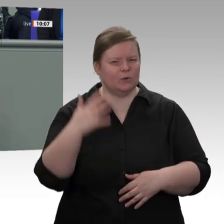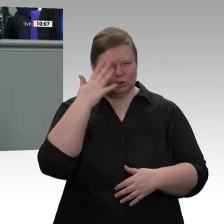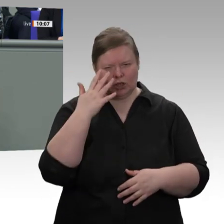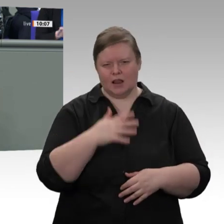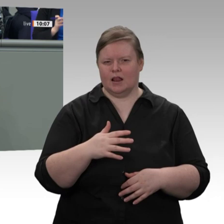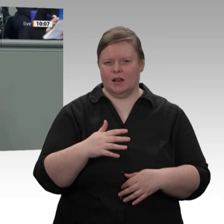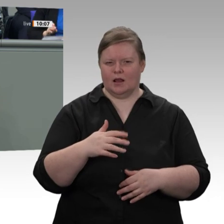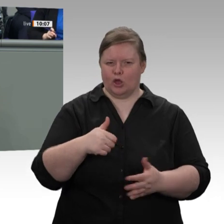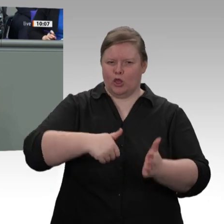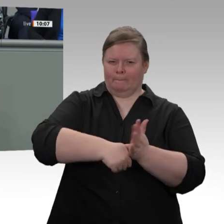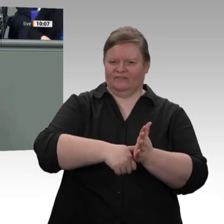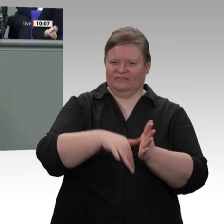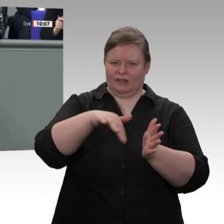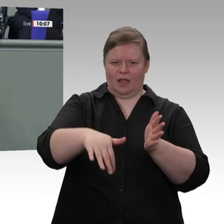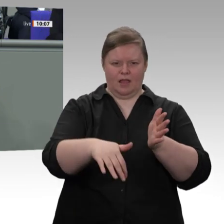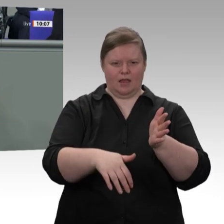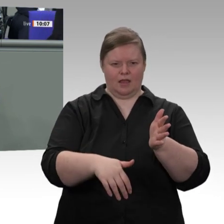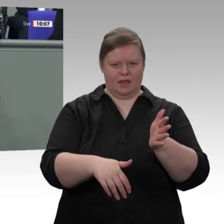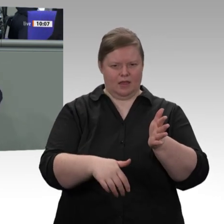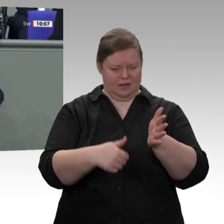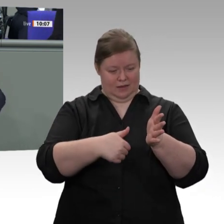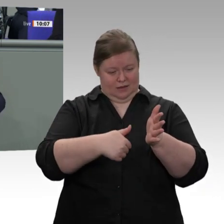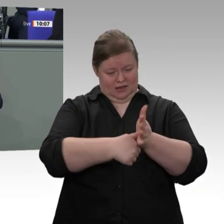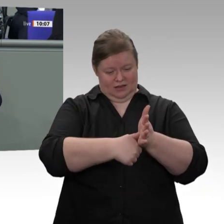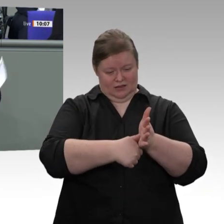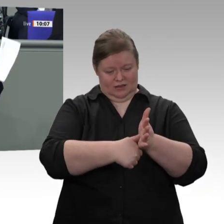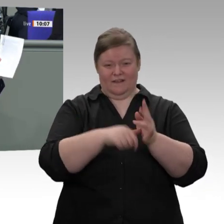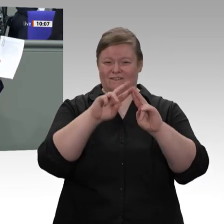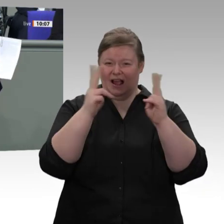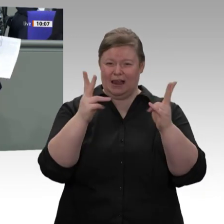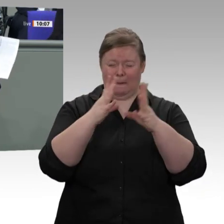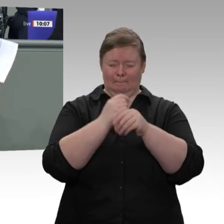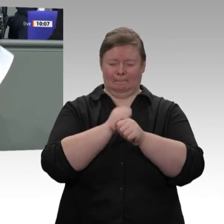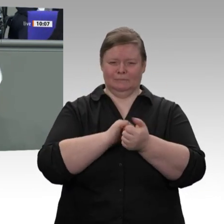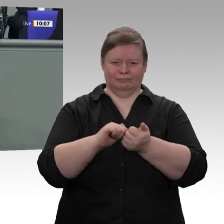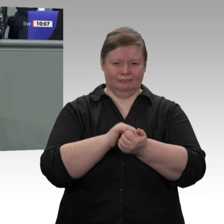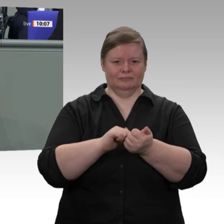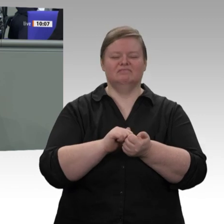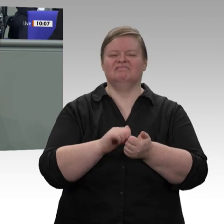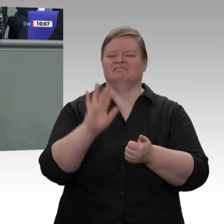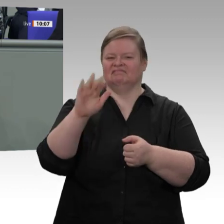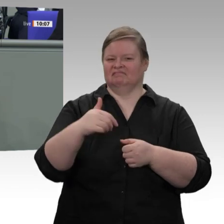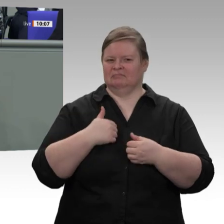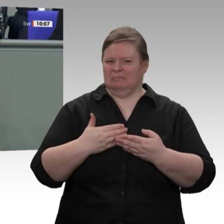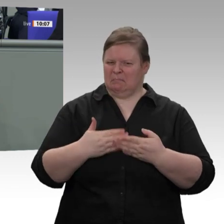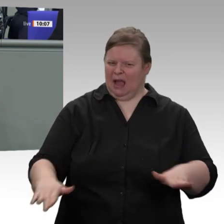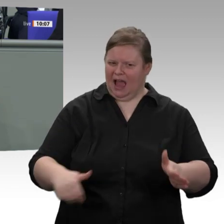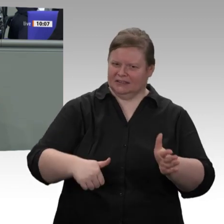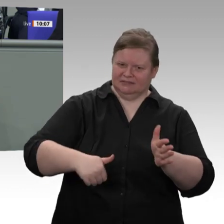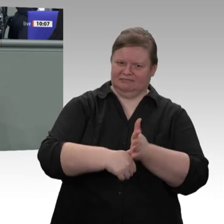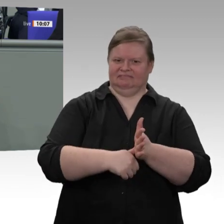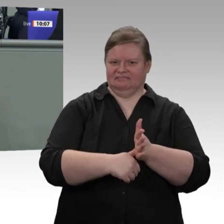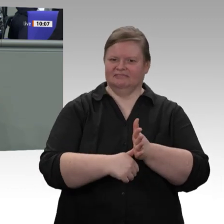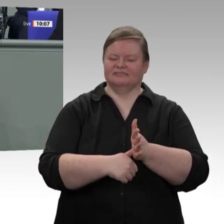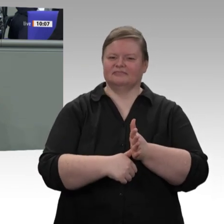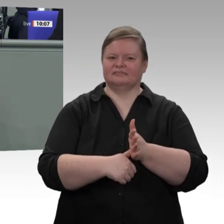entdecken. Was hat ihn zu seiner Wahnsinnstat getrieben? Er sagt, nach einem miterlegten Banküberfall wurden ihm zu 90%